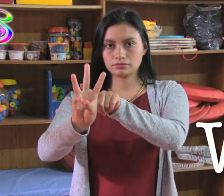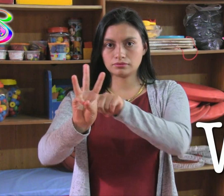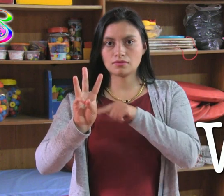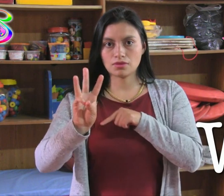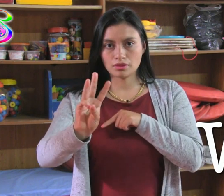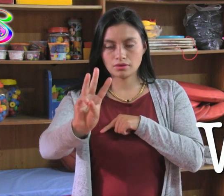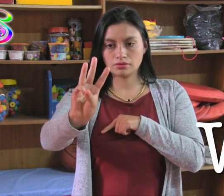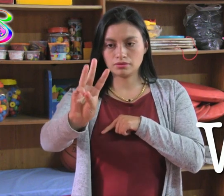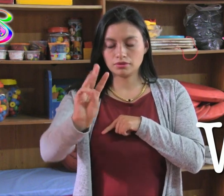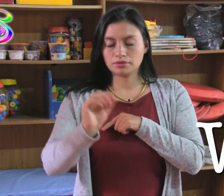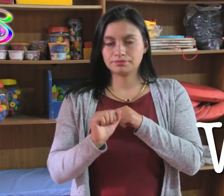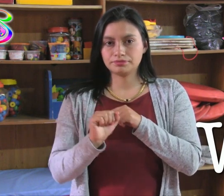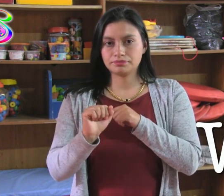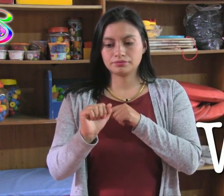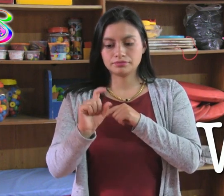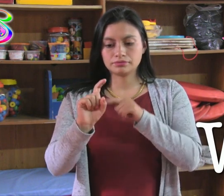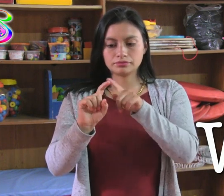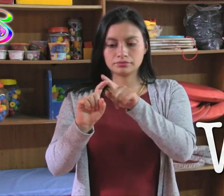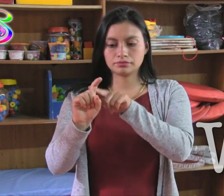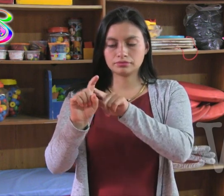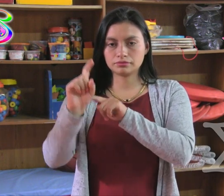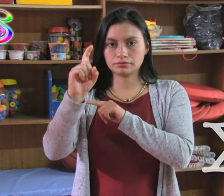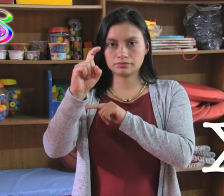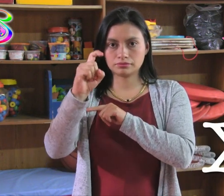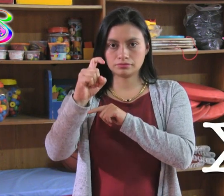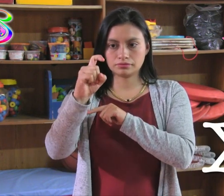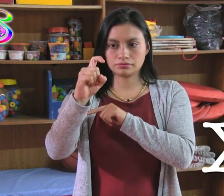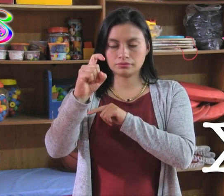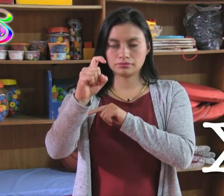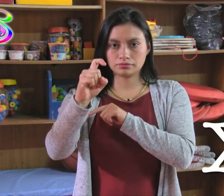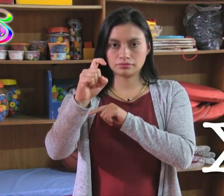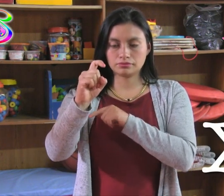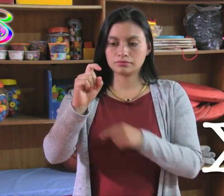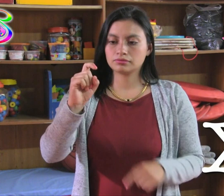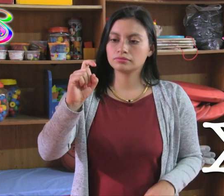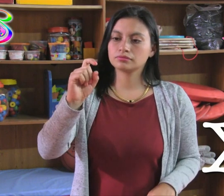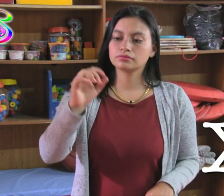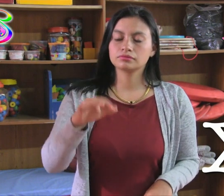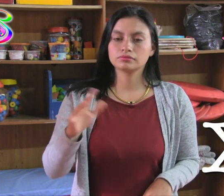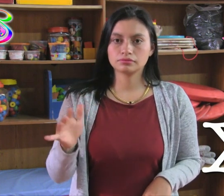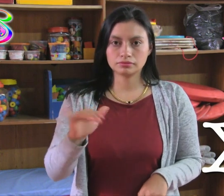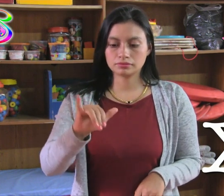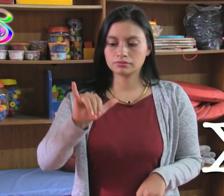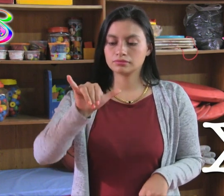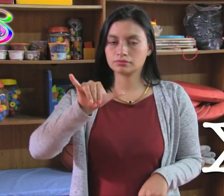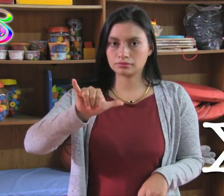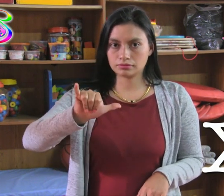tres dedos, palma hacia afuera. La letra X, haciendo un gancho hacia la parte de arriba con el dedo índice.